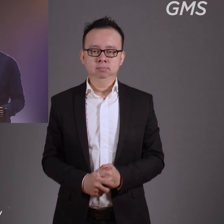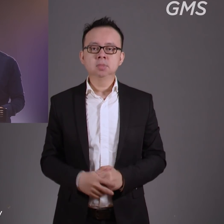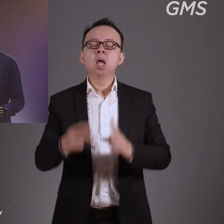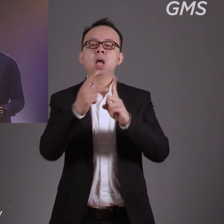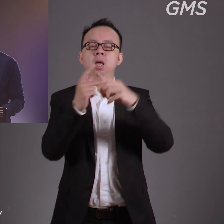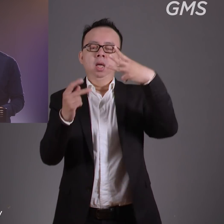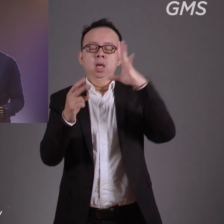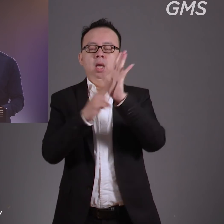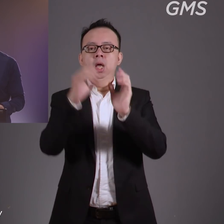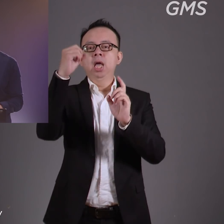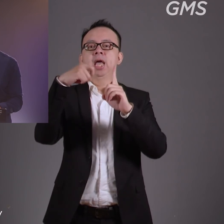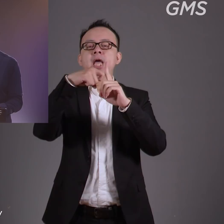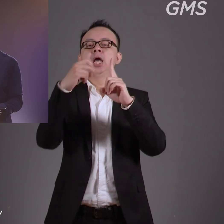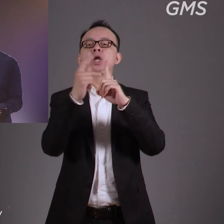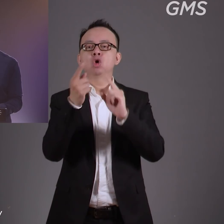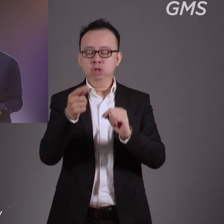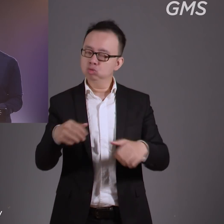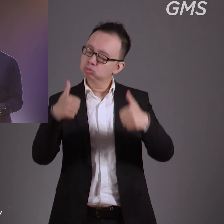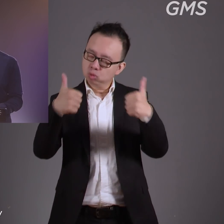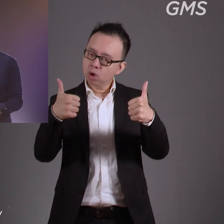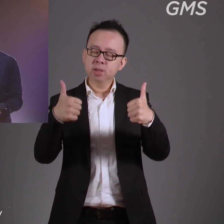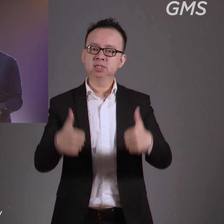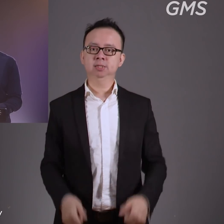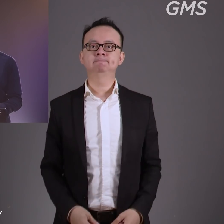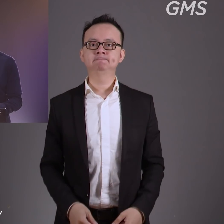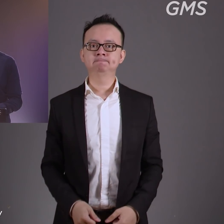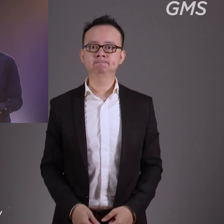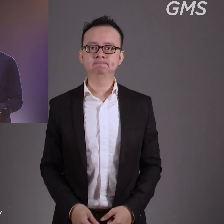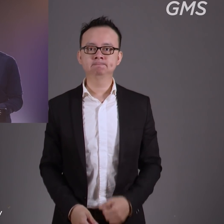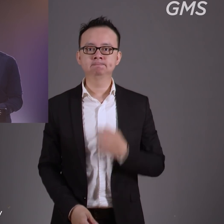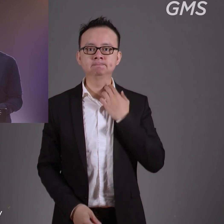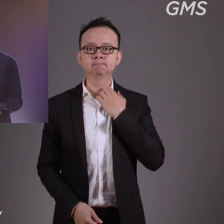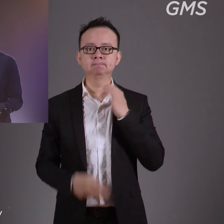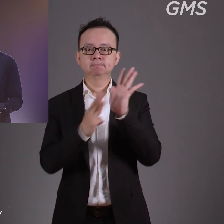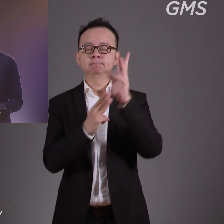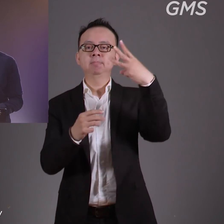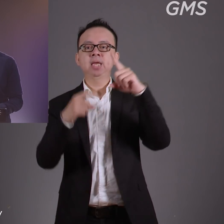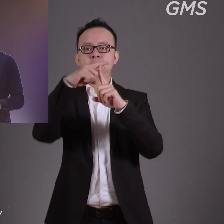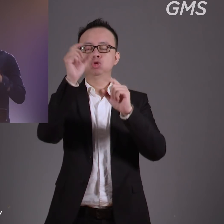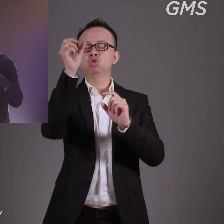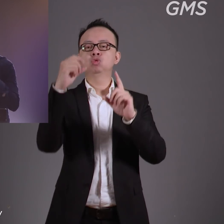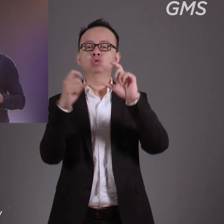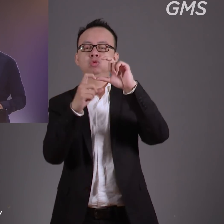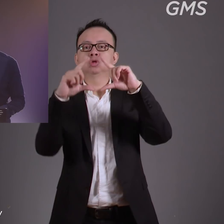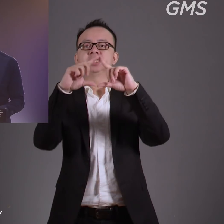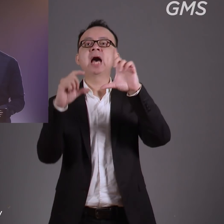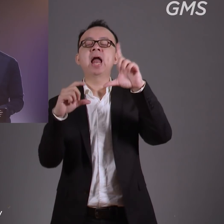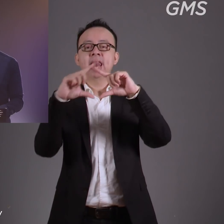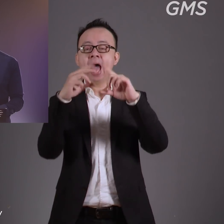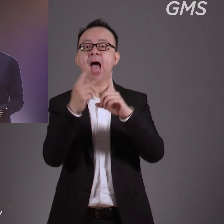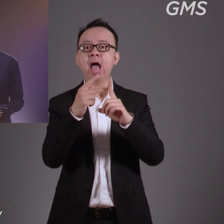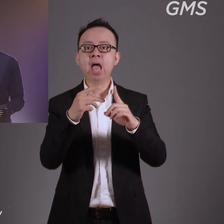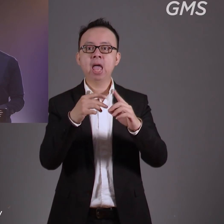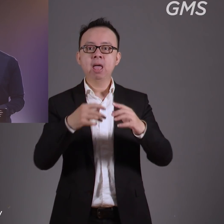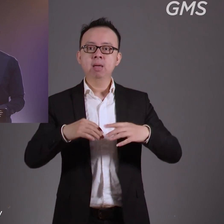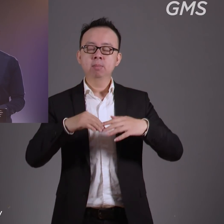ini luar biasa. Lalu Metusalah memperanakan Lamek. Are you ready? Cicitnya Henok adalah ayat 4, Nuh.